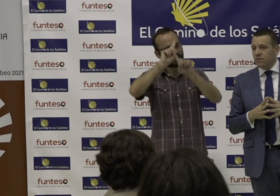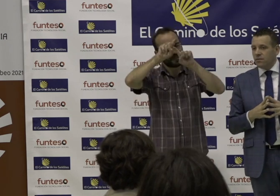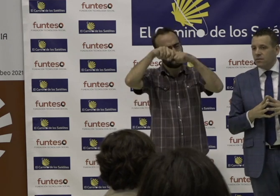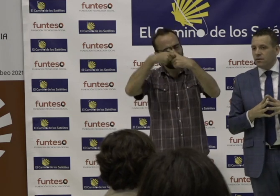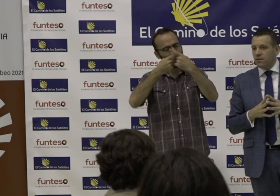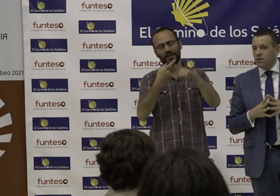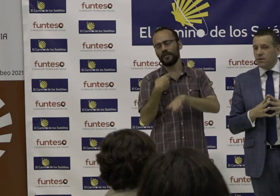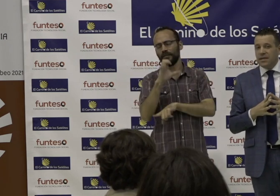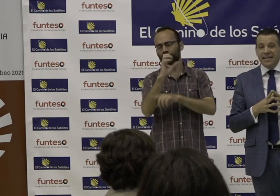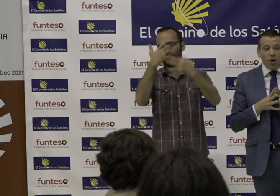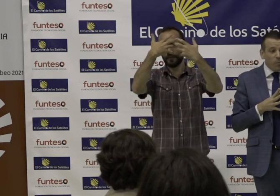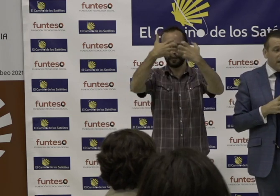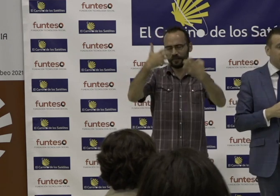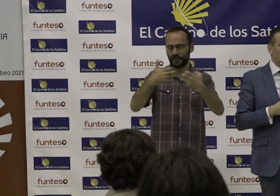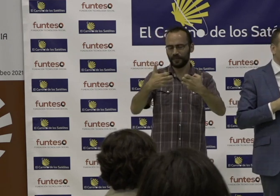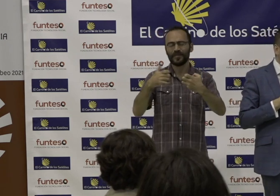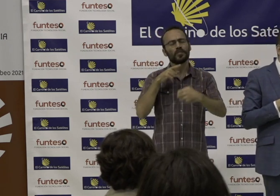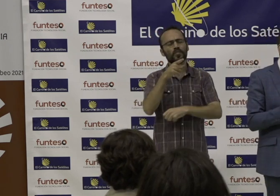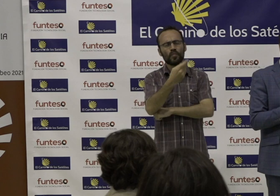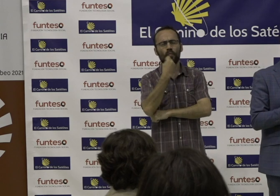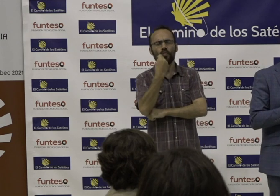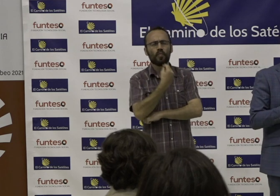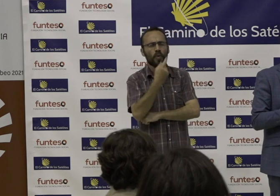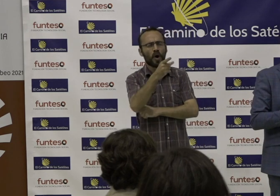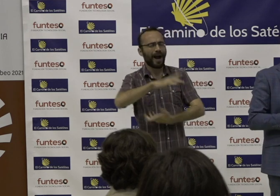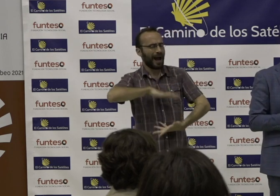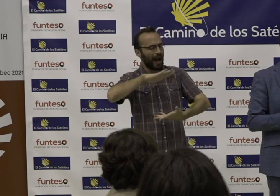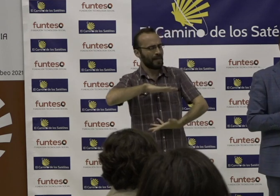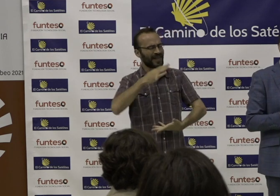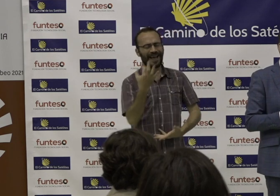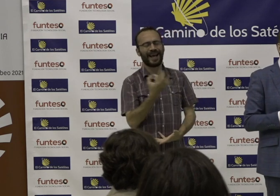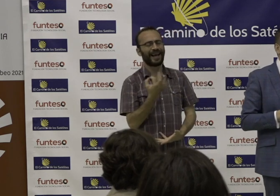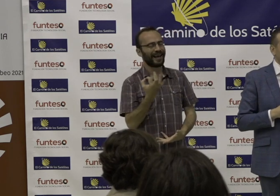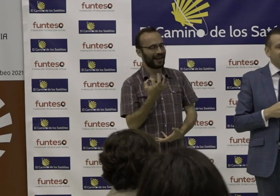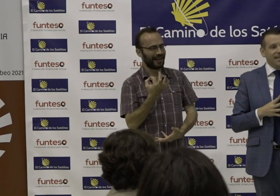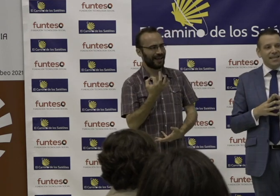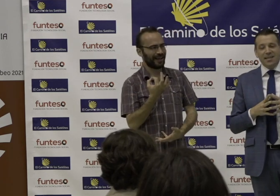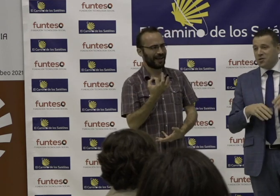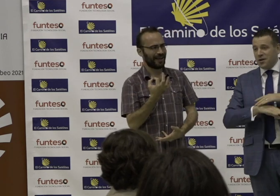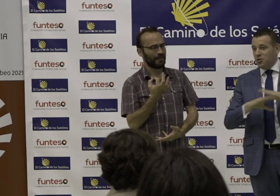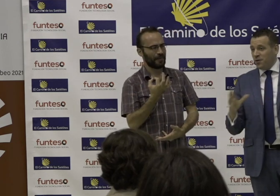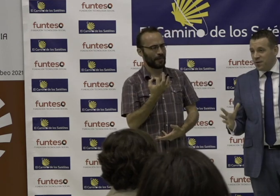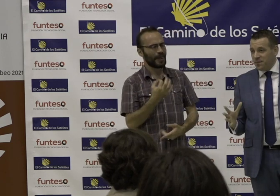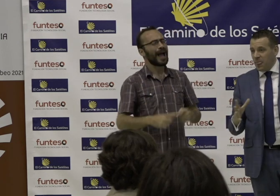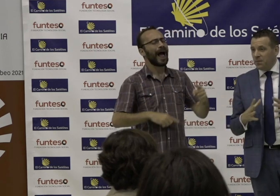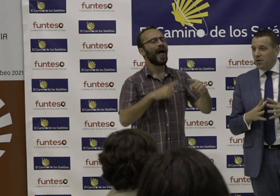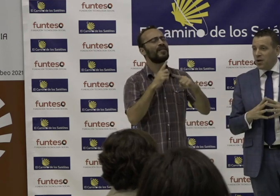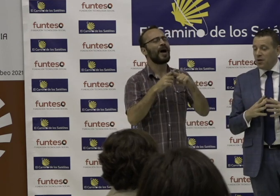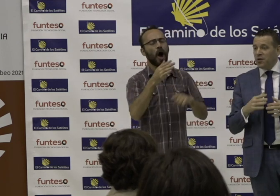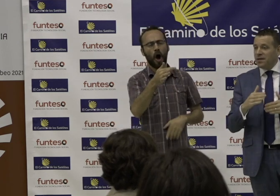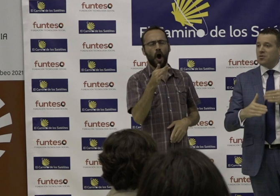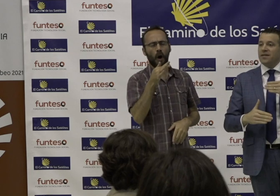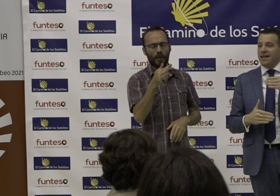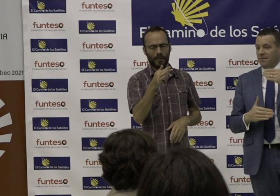bueno? Y compártelo con mínimo 3 personas. Y eso revolucionó,